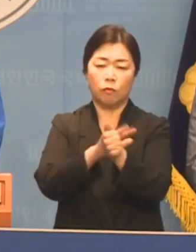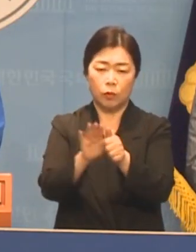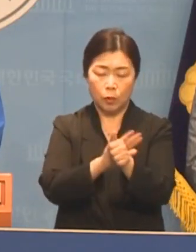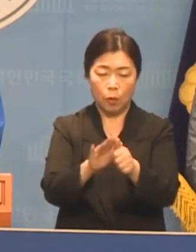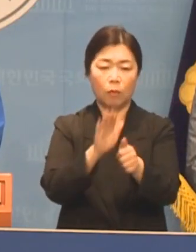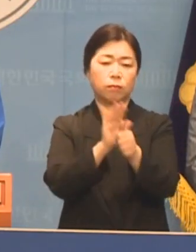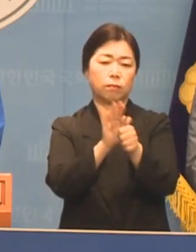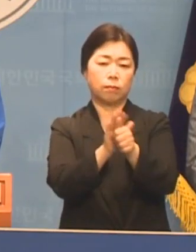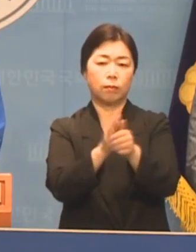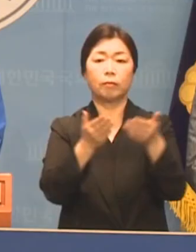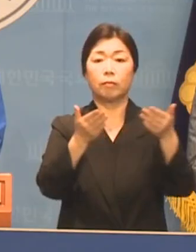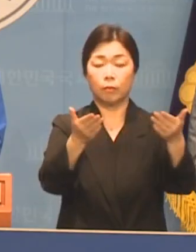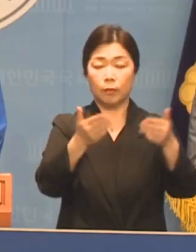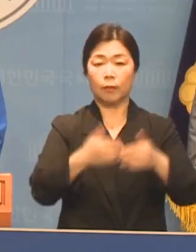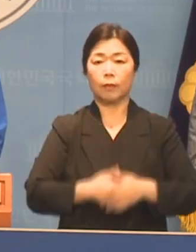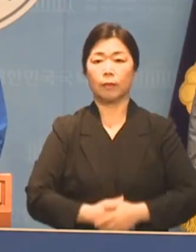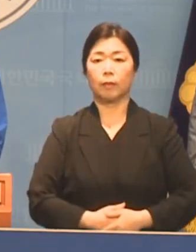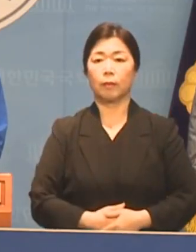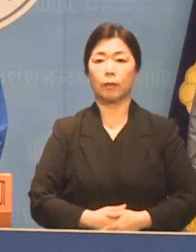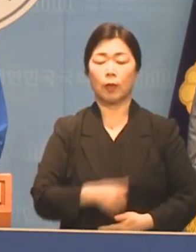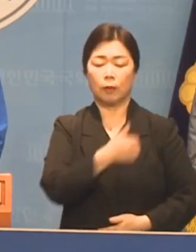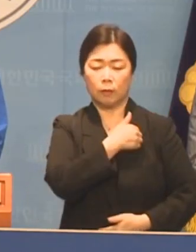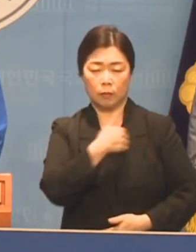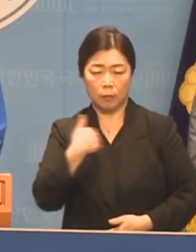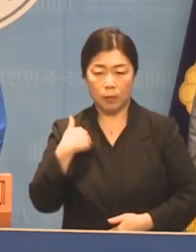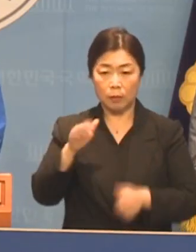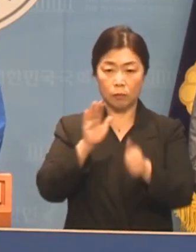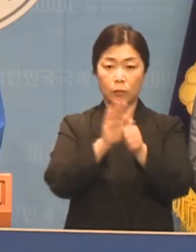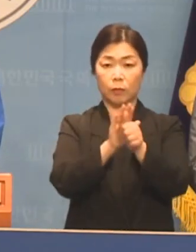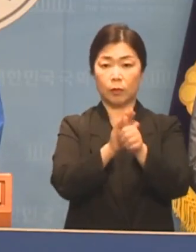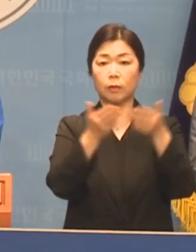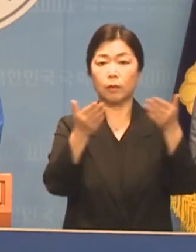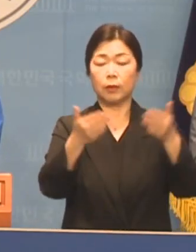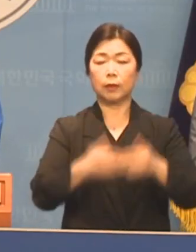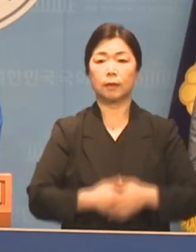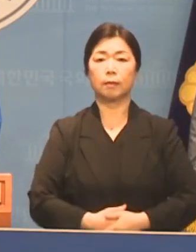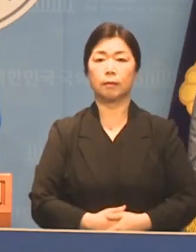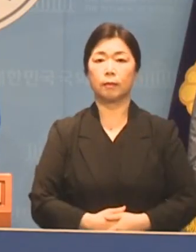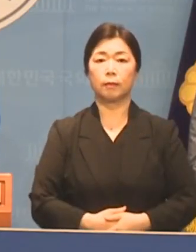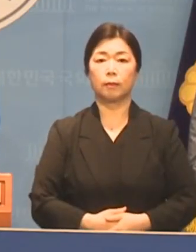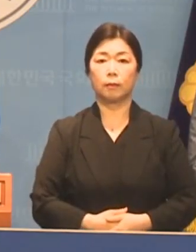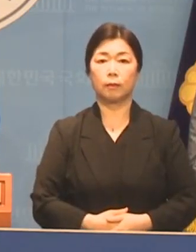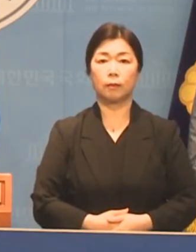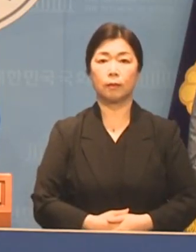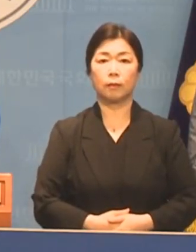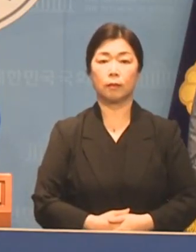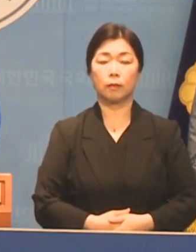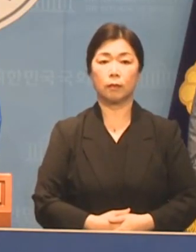격려로 시민들의 든든한 버팀목이 되어주셨습니다.